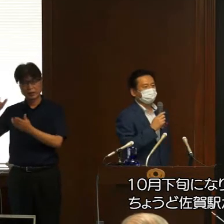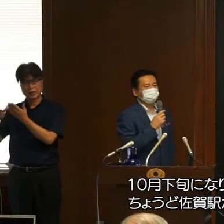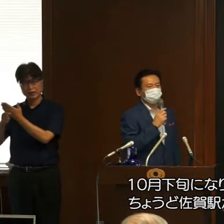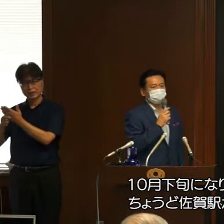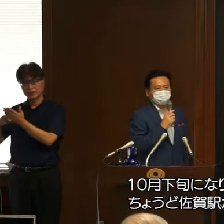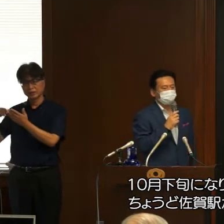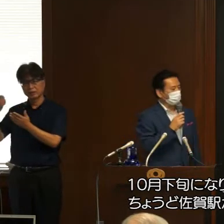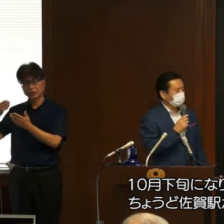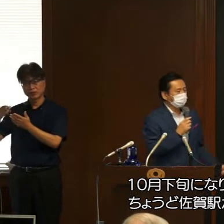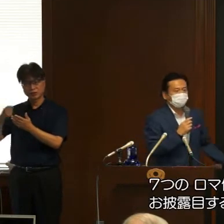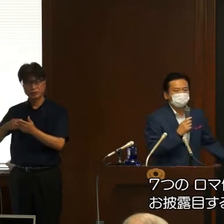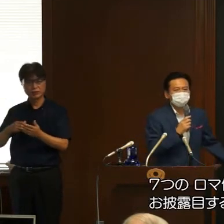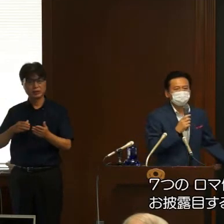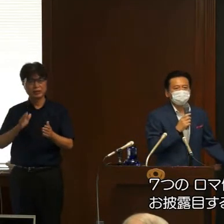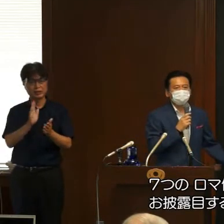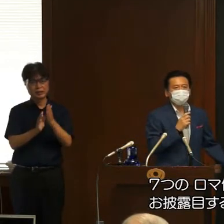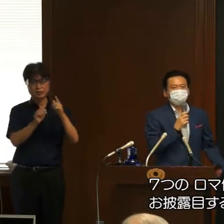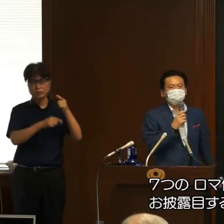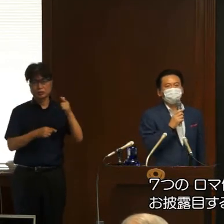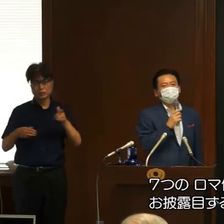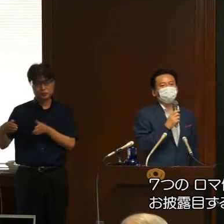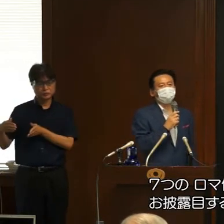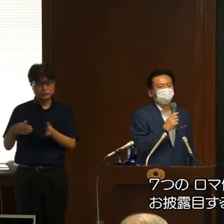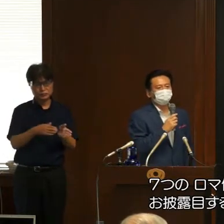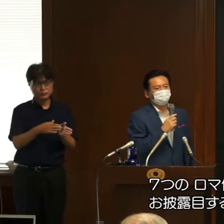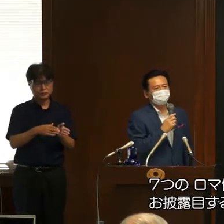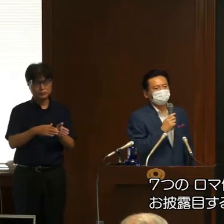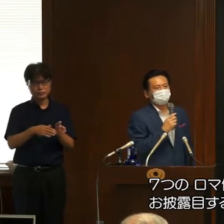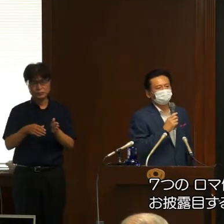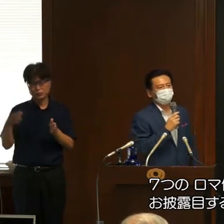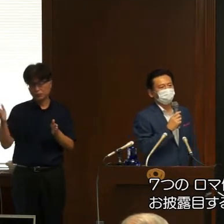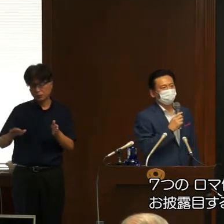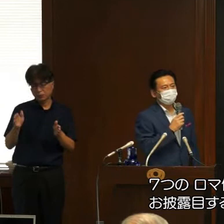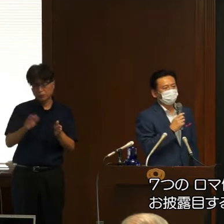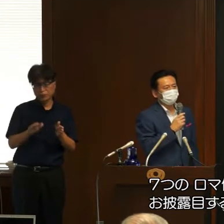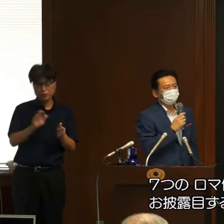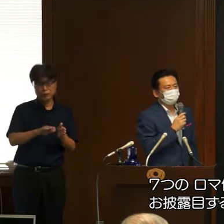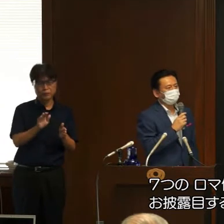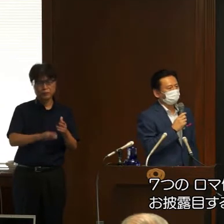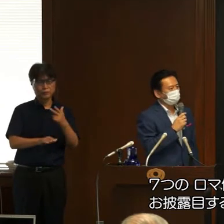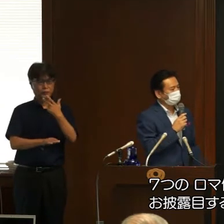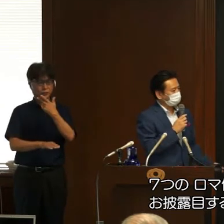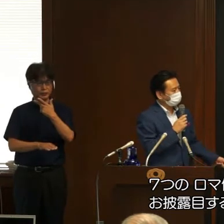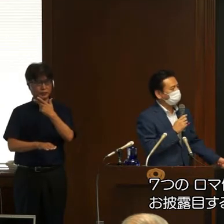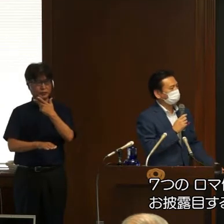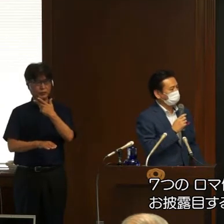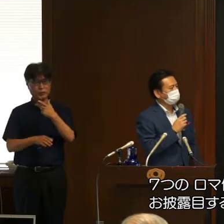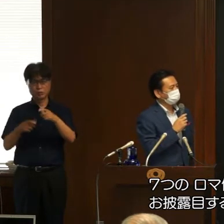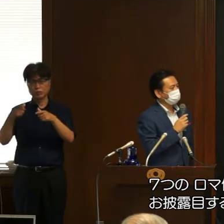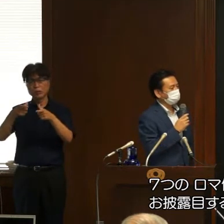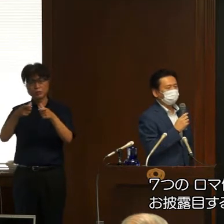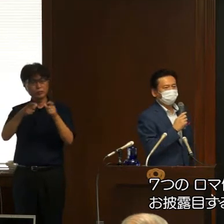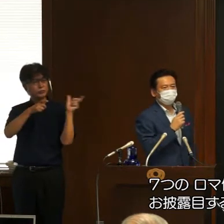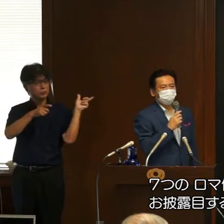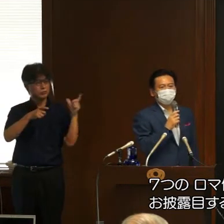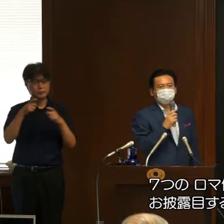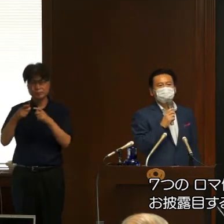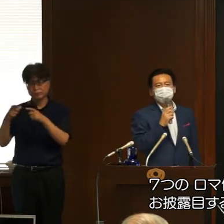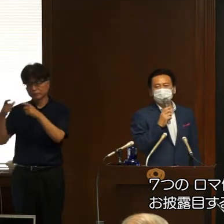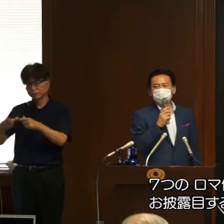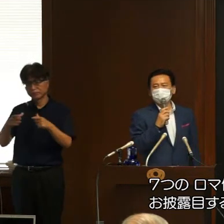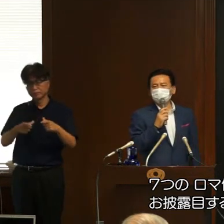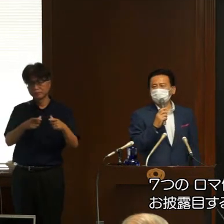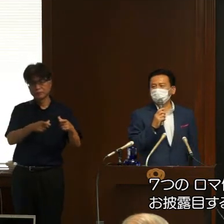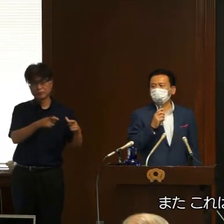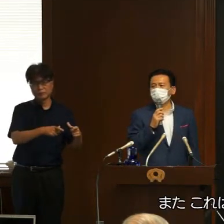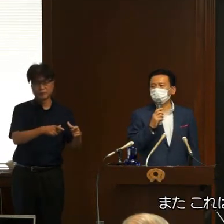側県庁に向けて7つのこの土間坂のマンホールがお披露